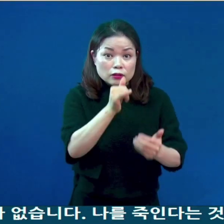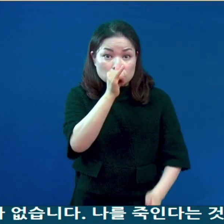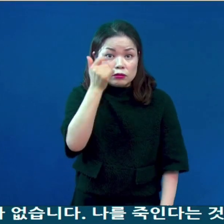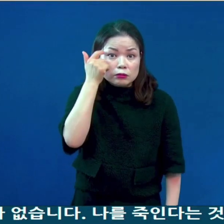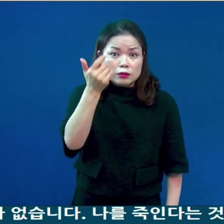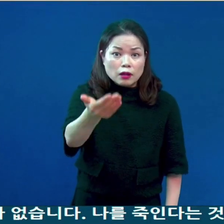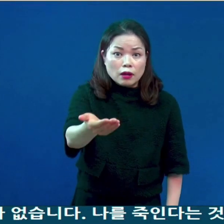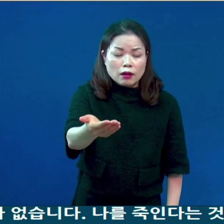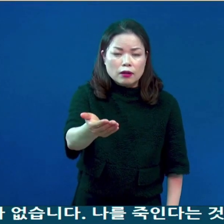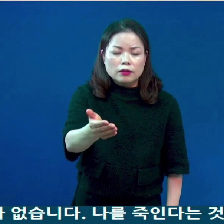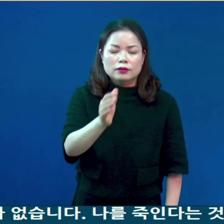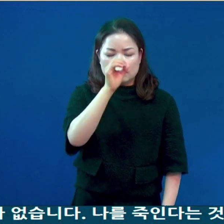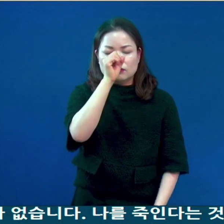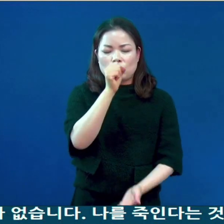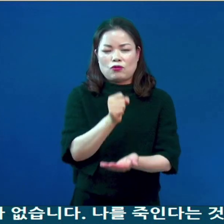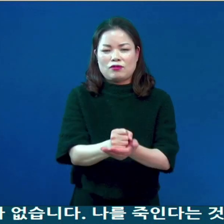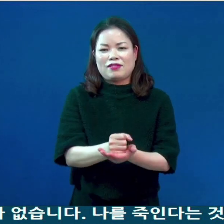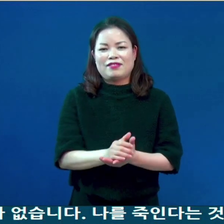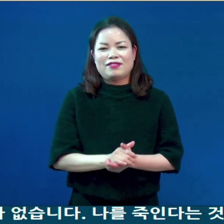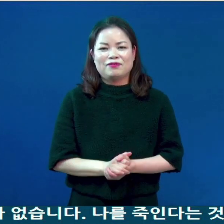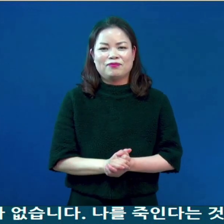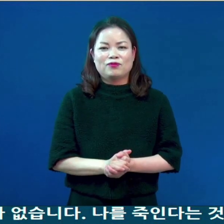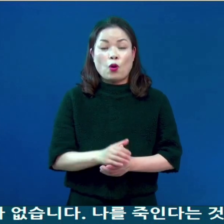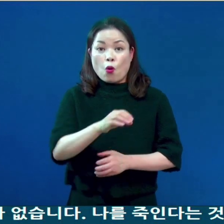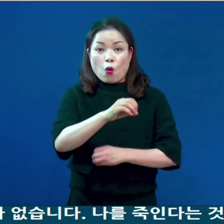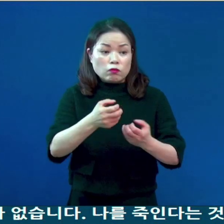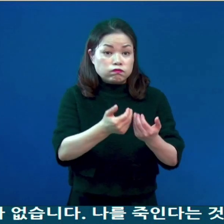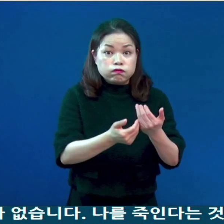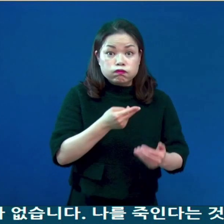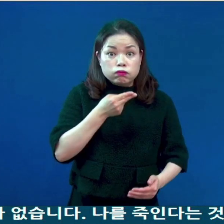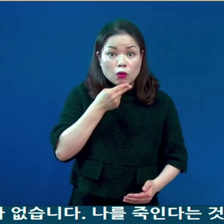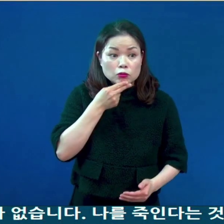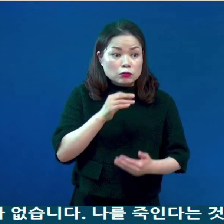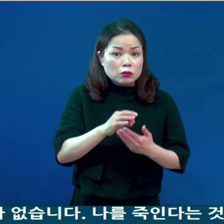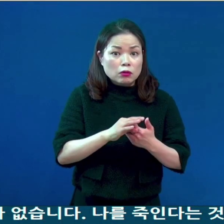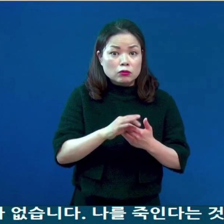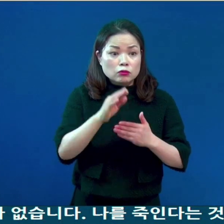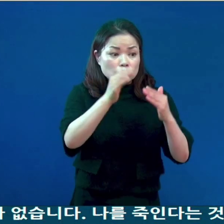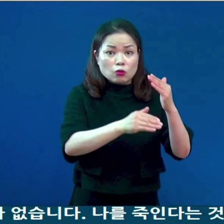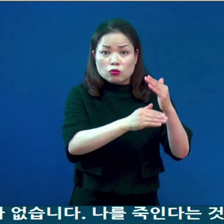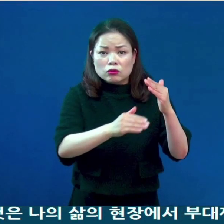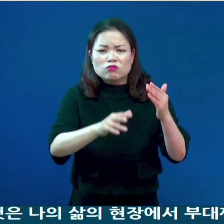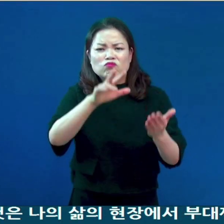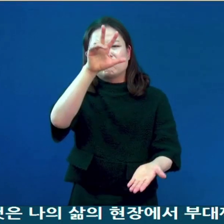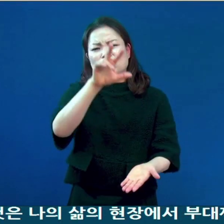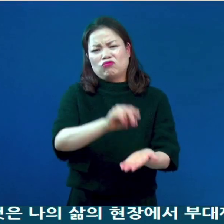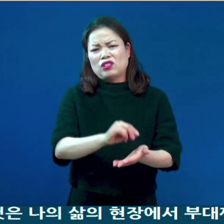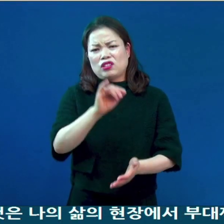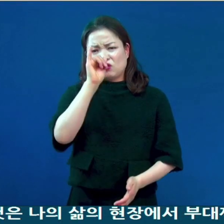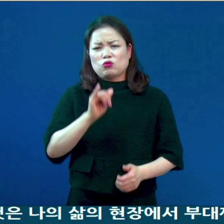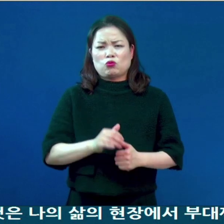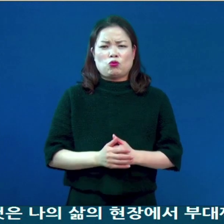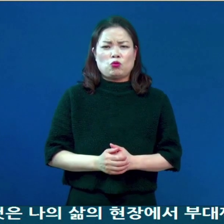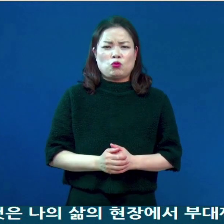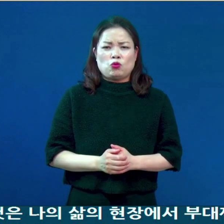있으십니까? 정상입니다. 오히려 부대낌이 없는 것이 성도에게는 문제인 것이죠.